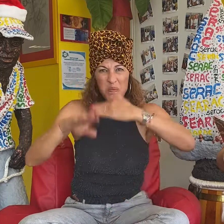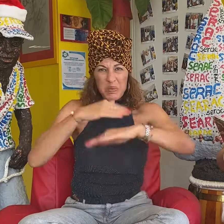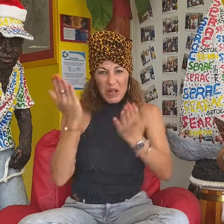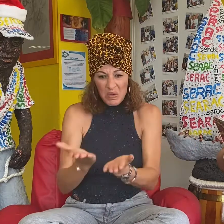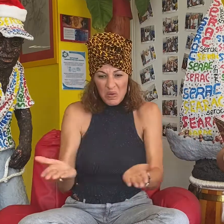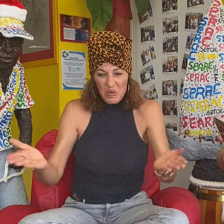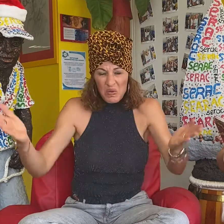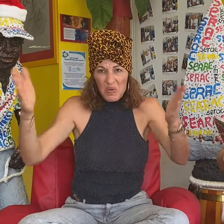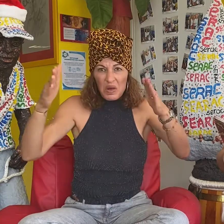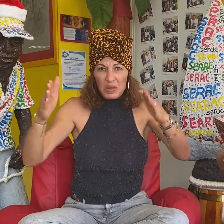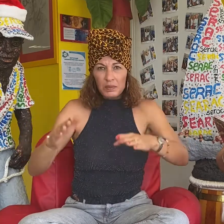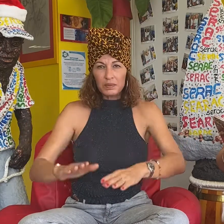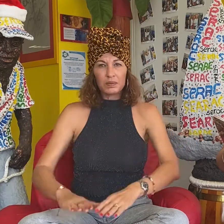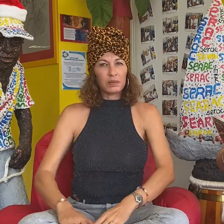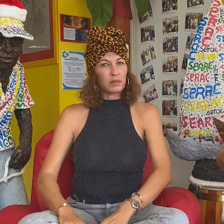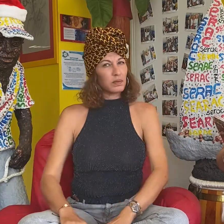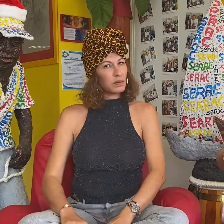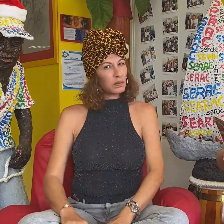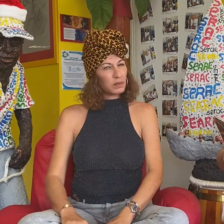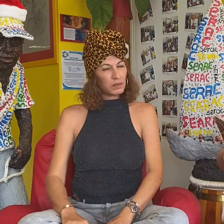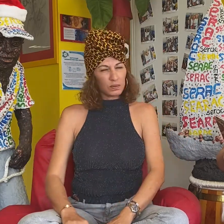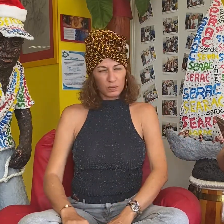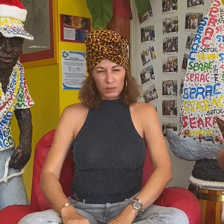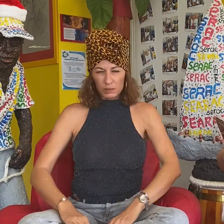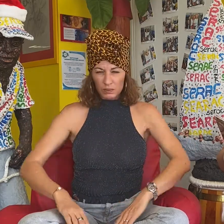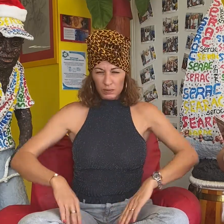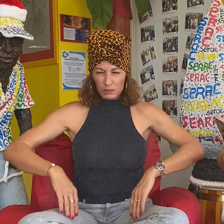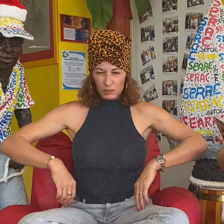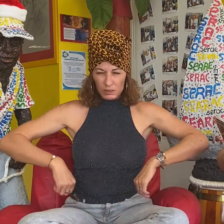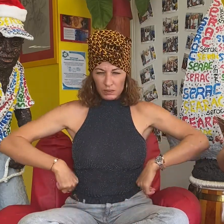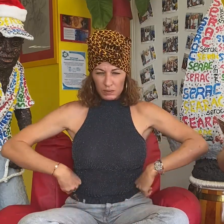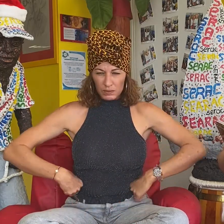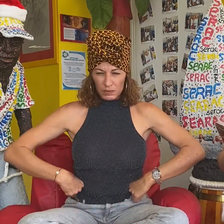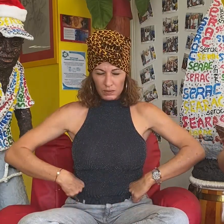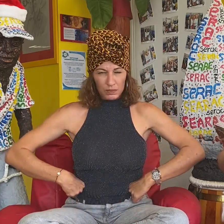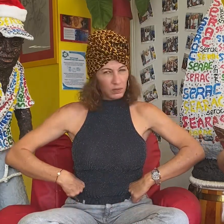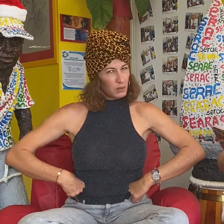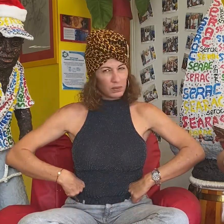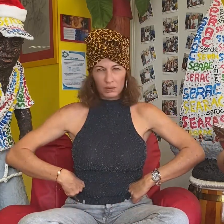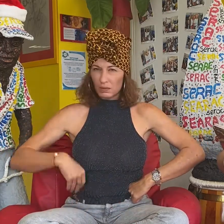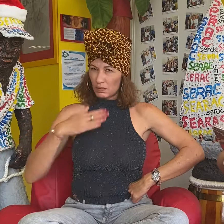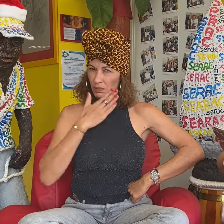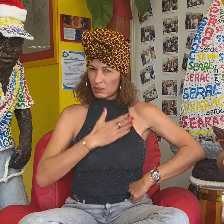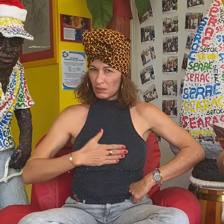Le Père Noël fronce les sourcils et n'est pas content.